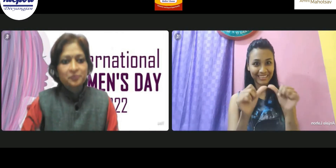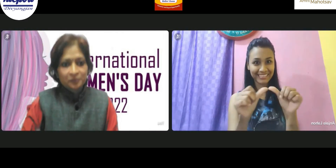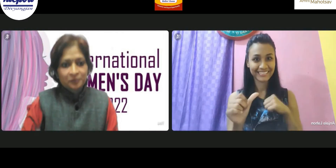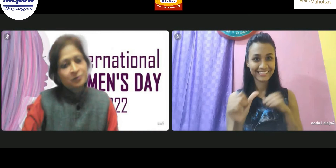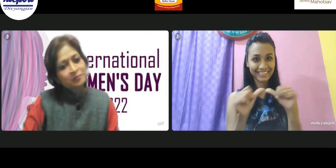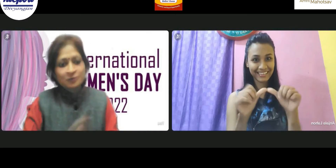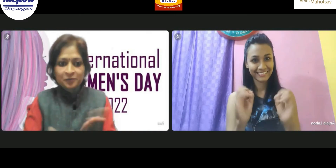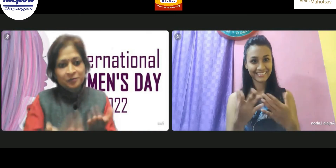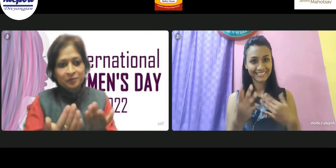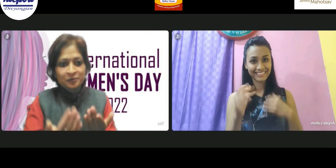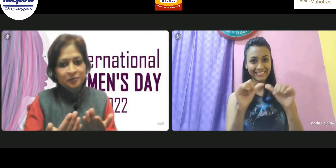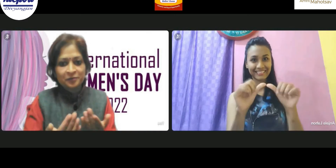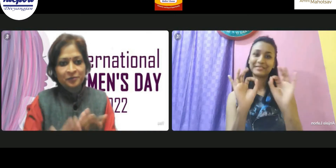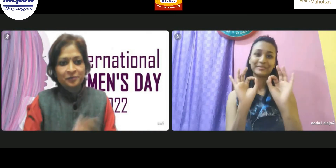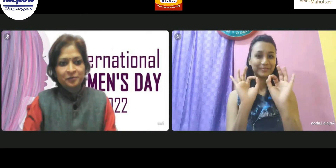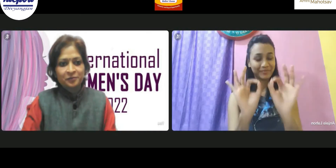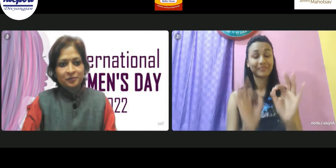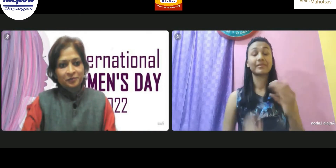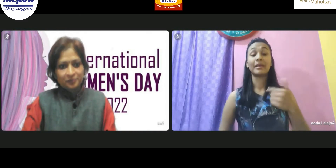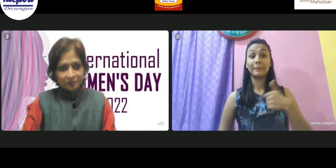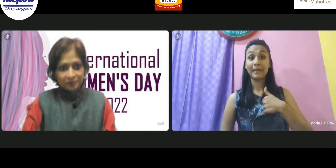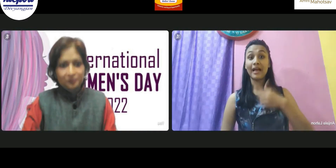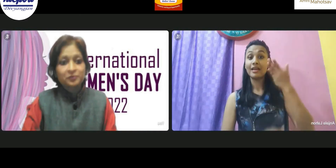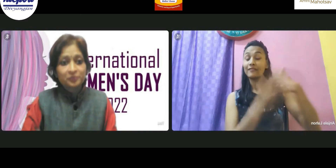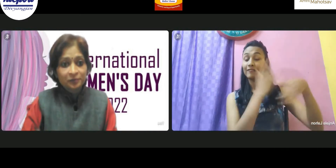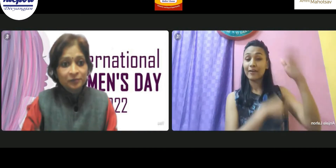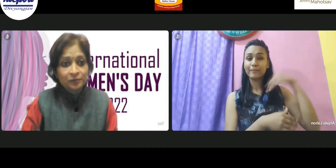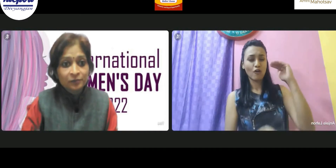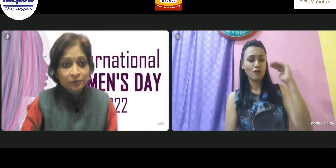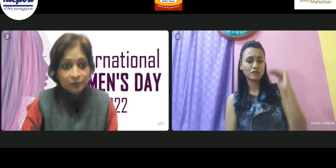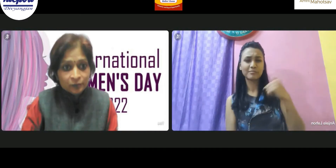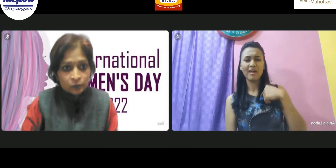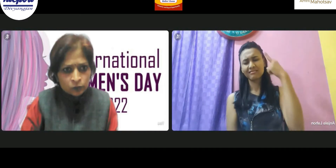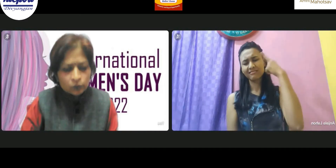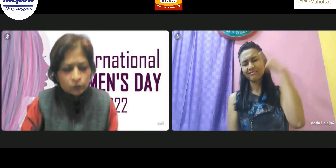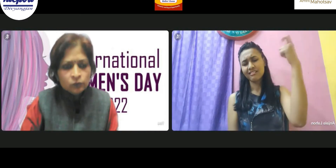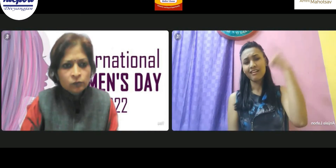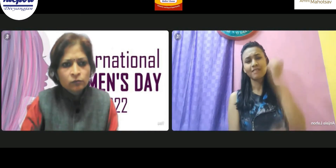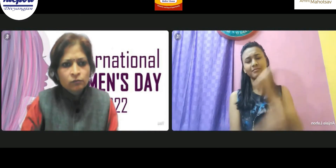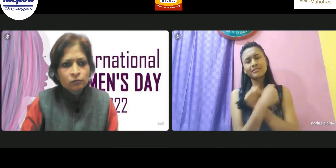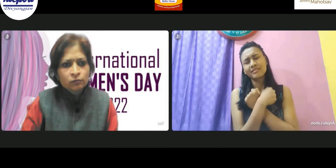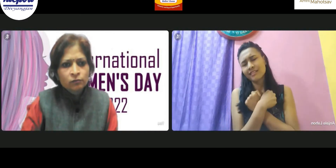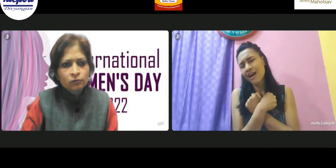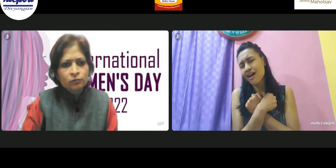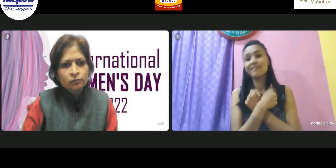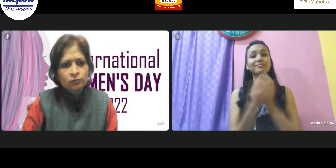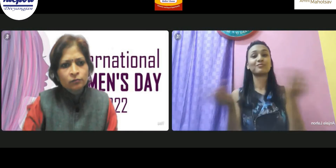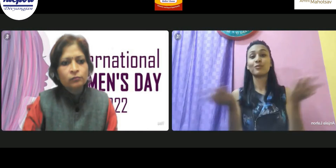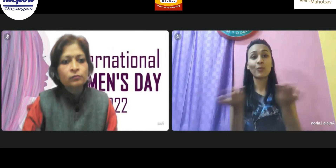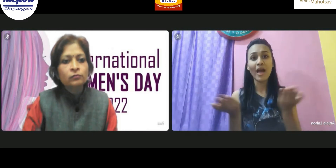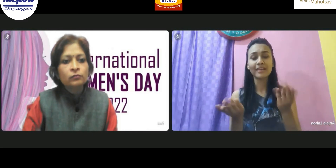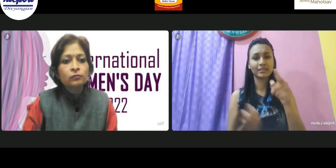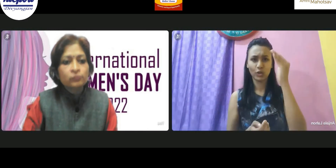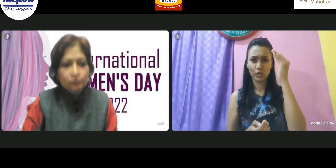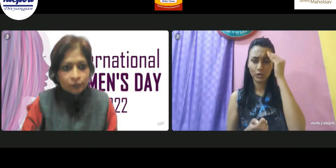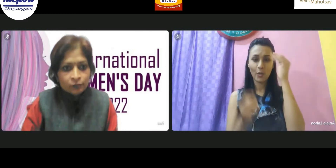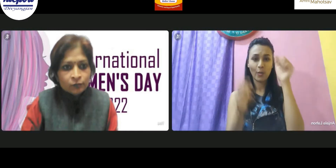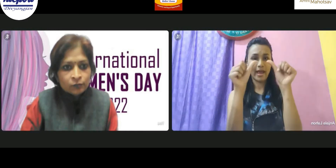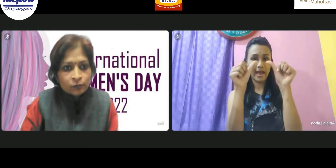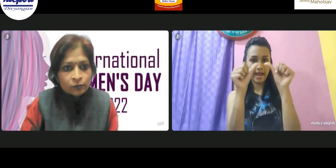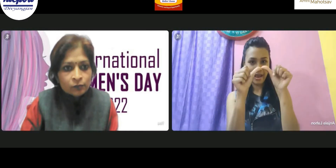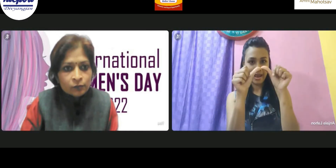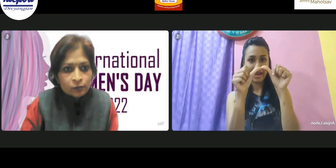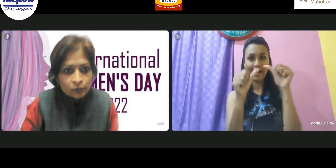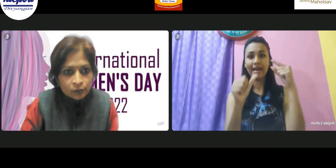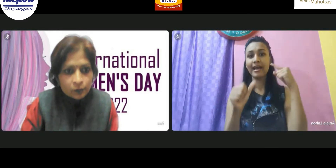आपको बताती हूँ, जब मैं छोटी थी ना, मुझे पता है क्या पसंद था? हम्म एयर होस्टेस